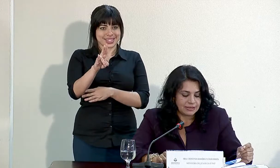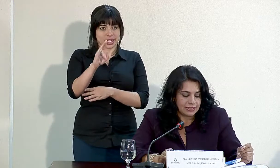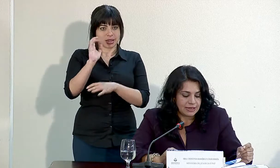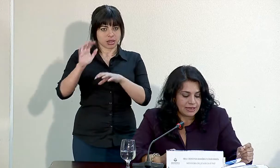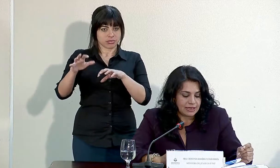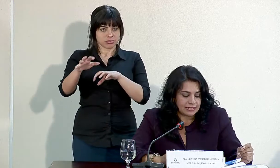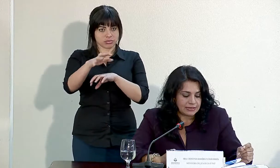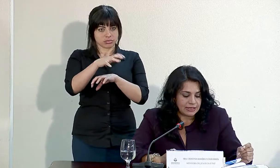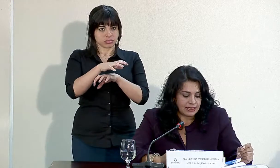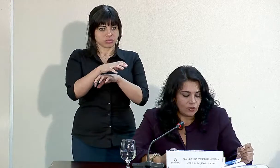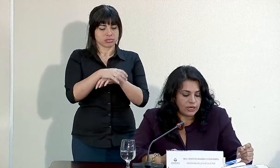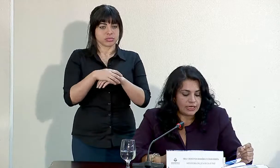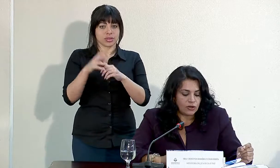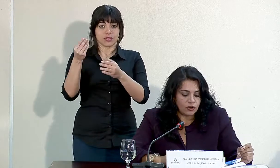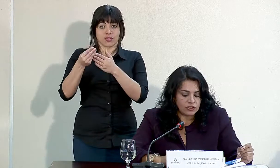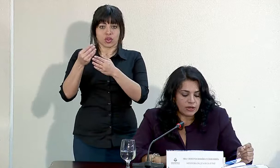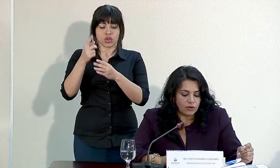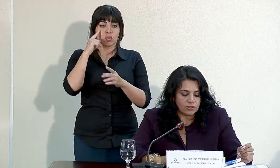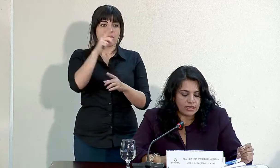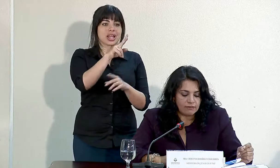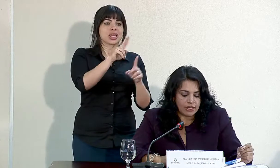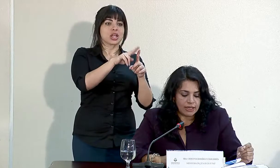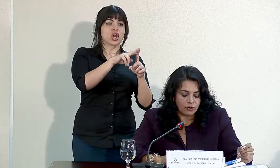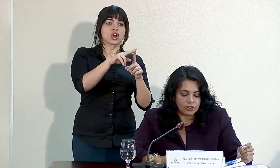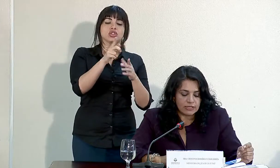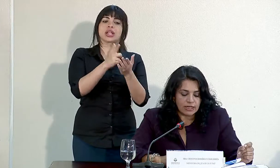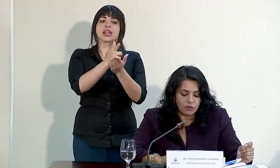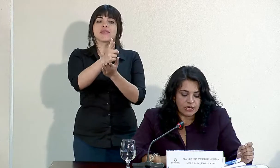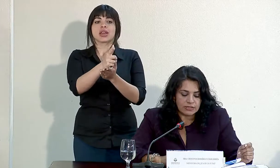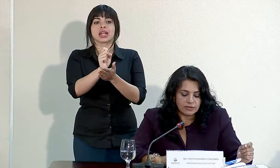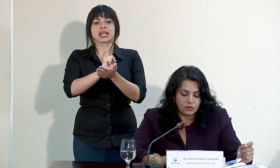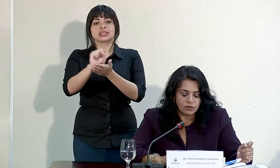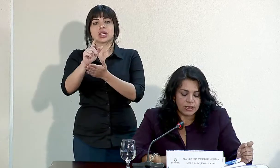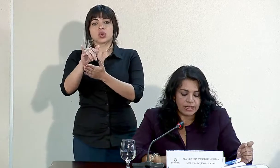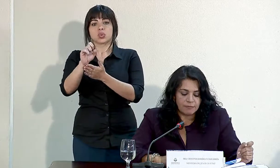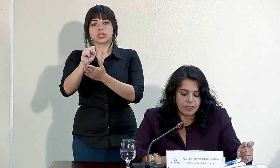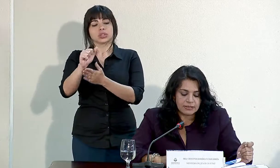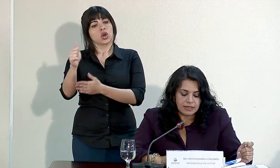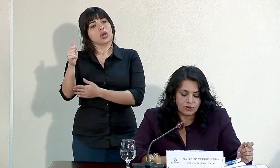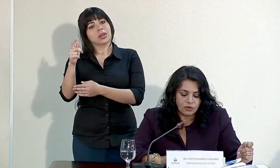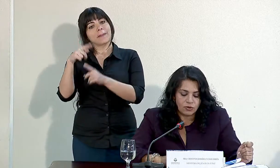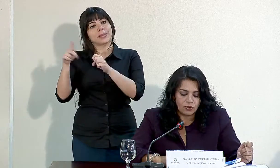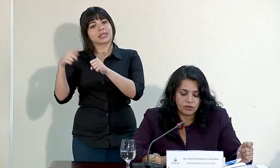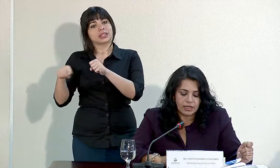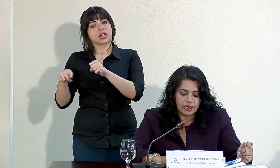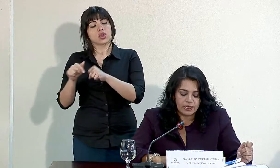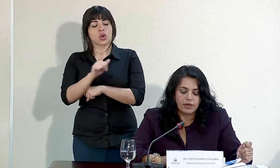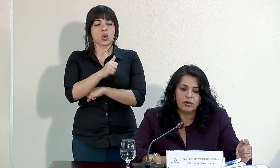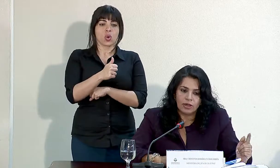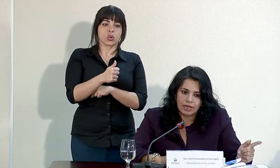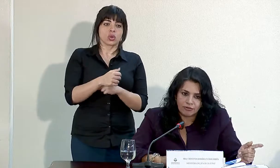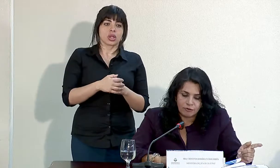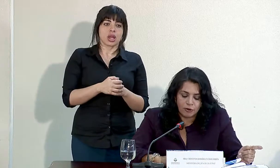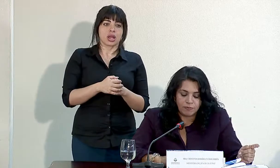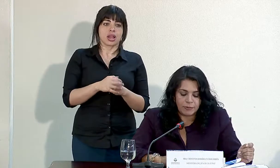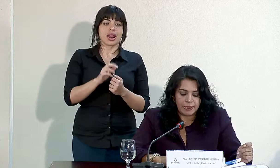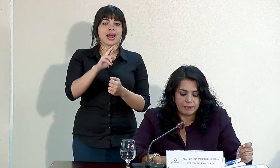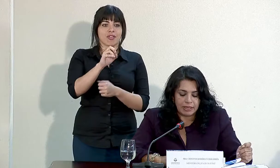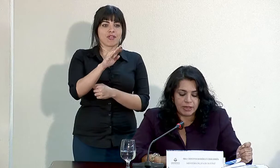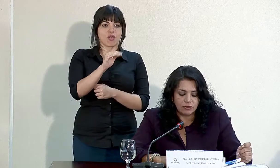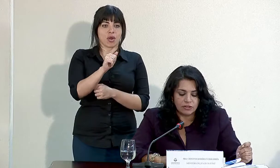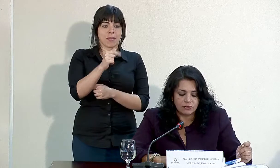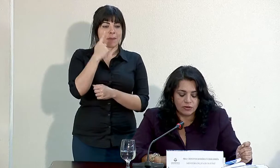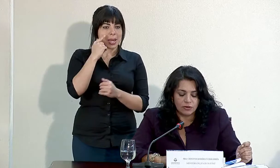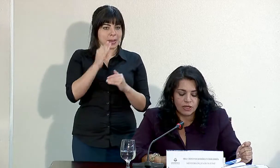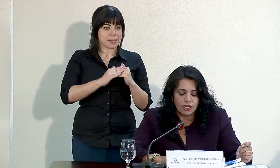sedes, una en Nicoya, otra en Liberia, otra en San Luis, otra en Pérez Celedón, otra en La Reforma para